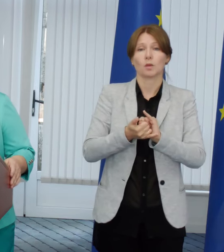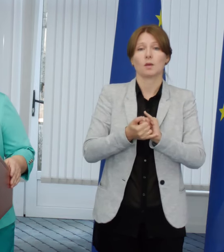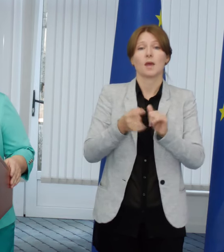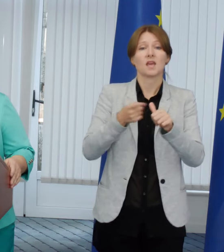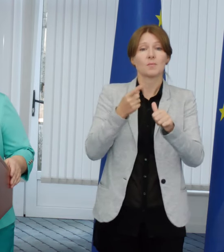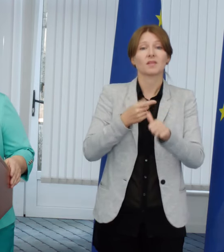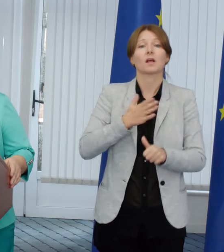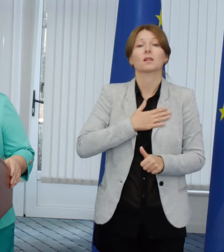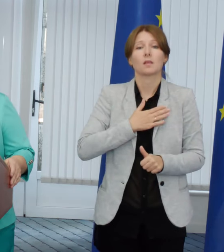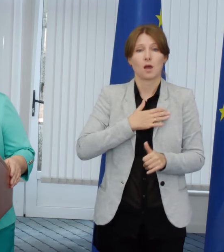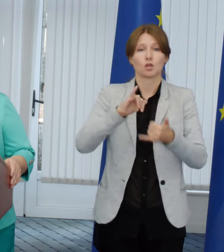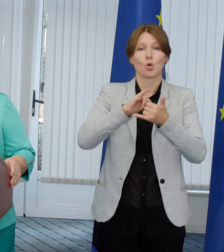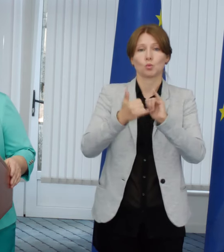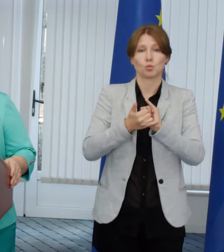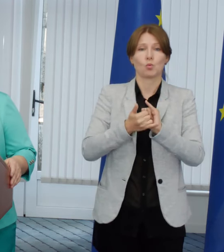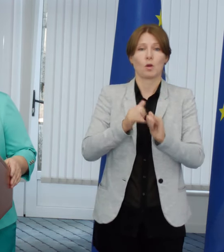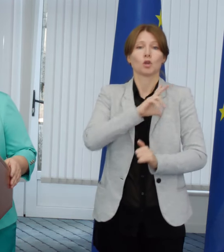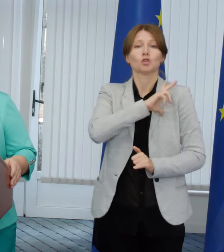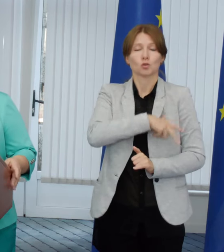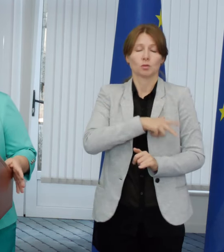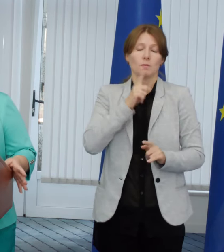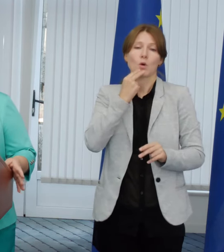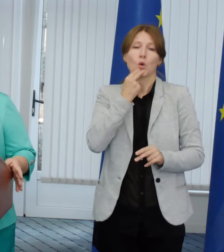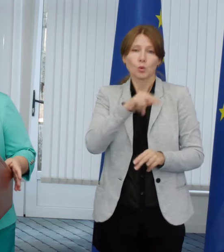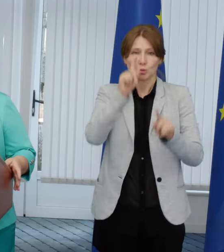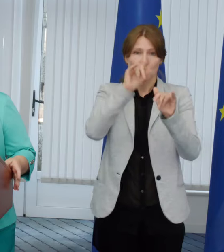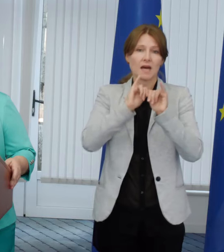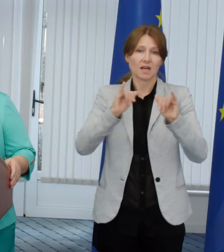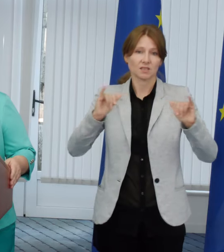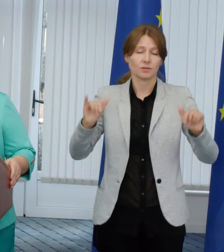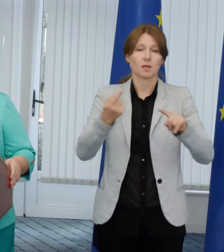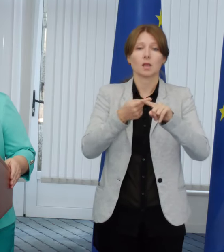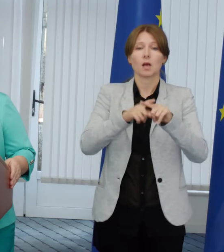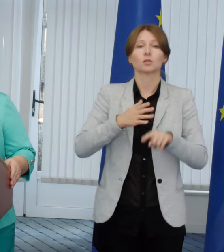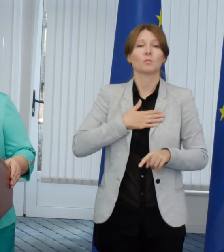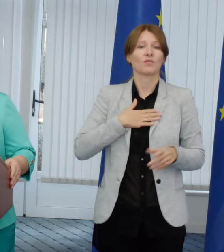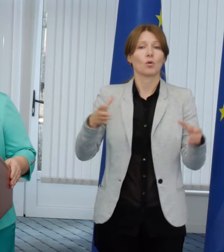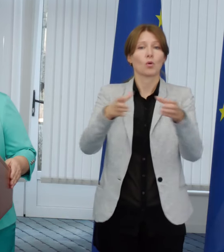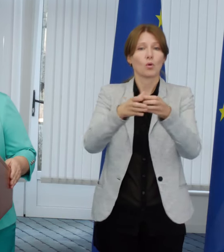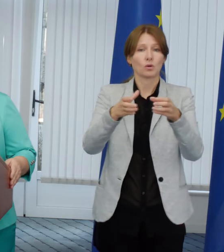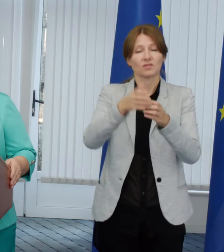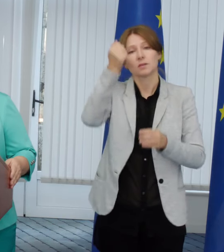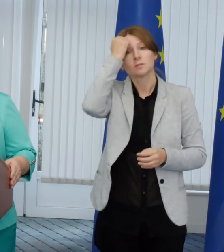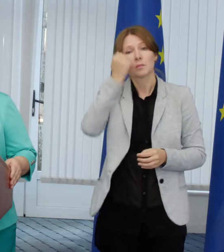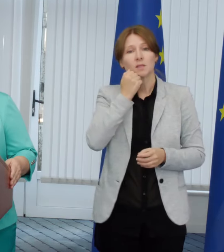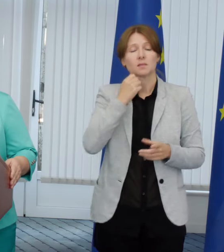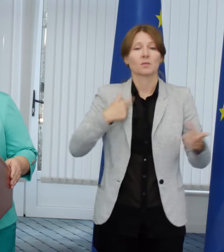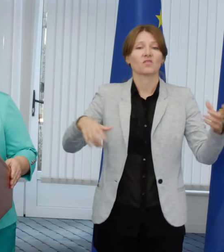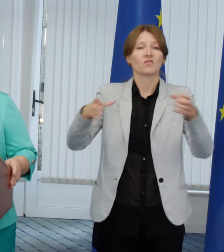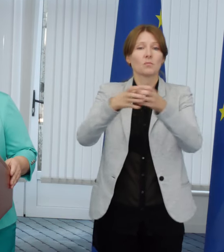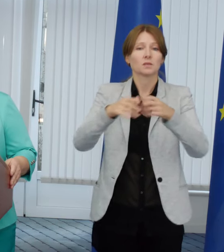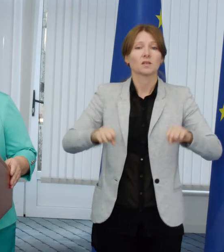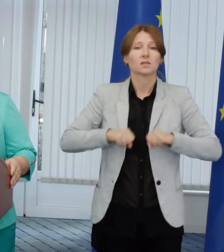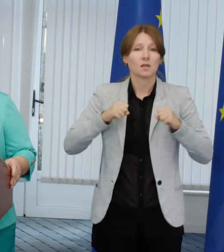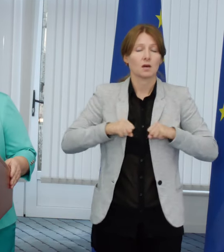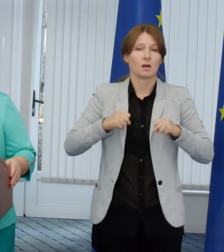fie dezvoltat cât mai bine. Aduc mulțumiri, desigur, colectivului meu cu care împreună ne străduim să